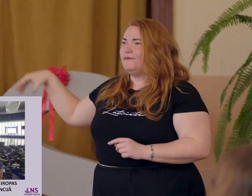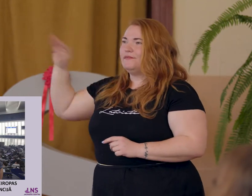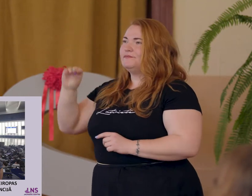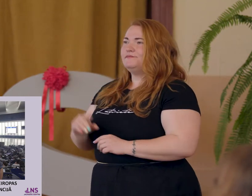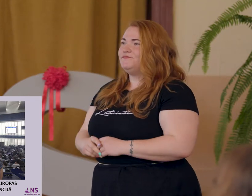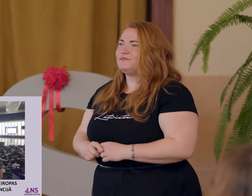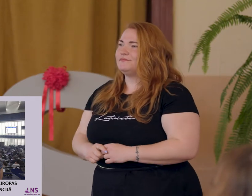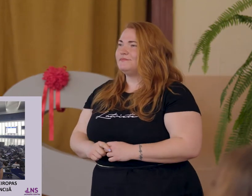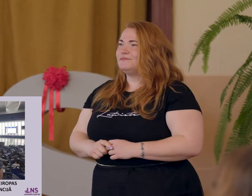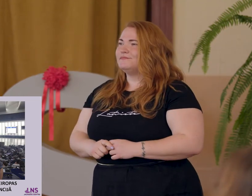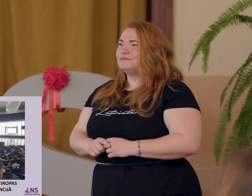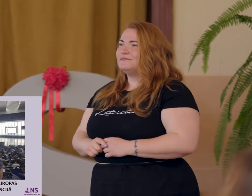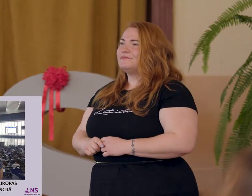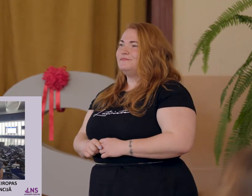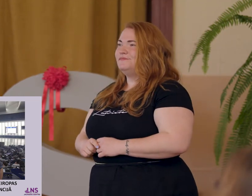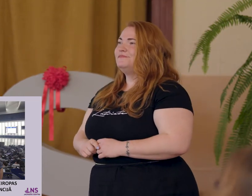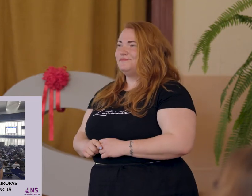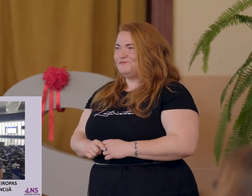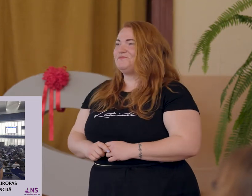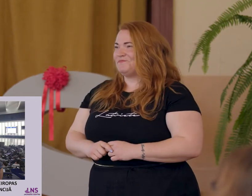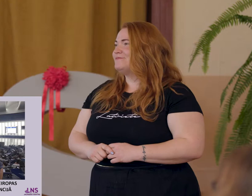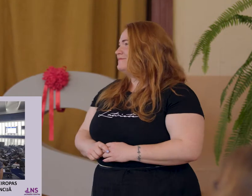tikai ir nedzirdīgie jaunieši tajā parlamentā.